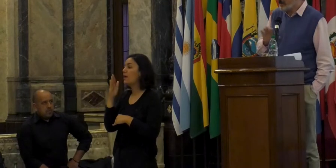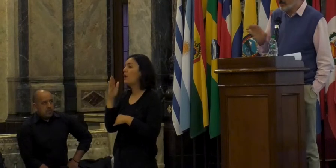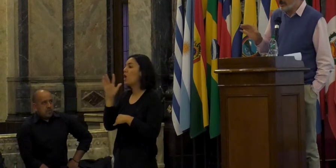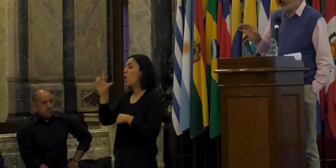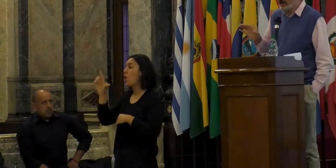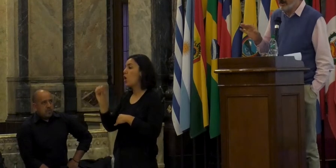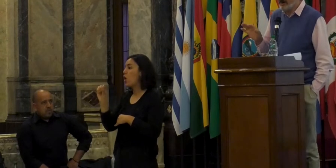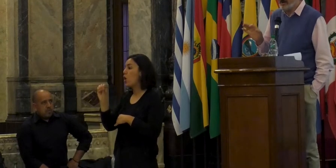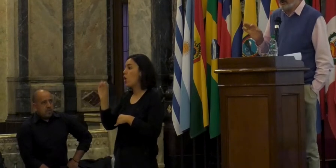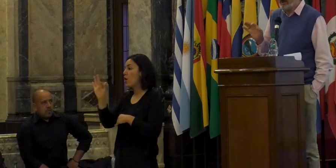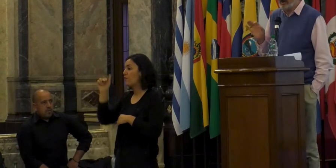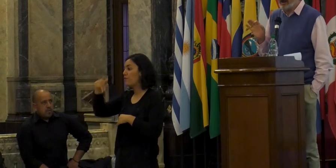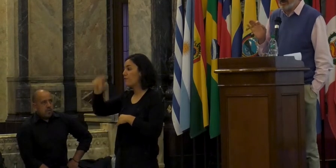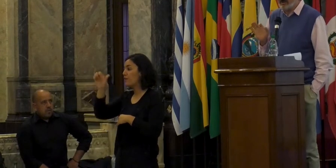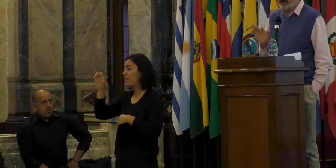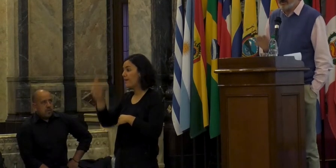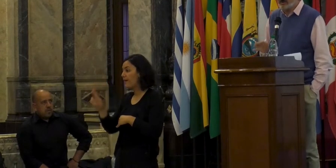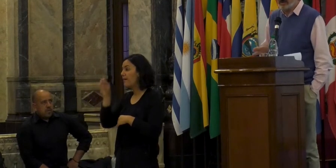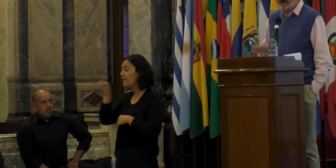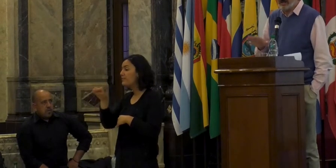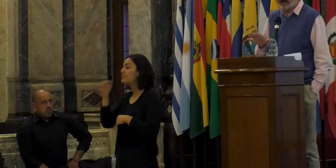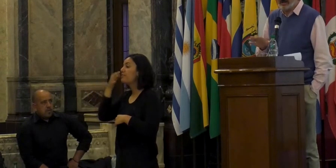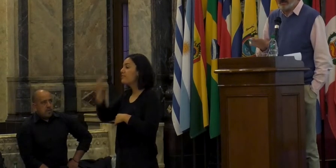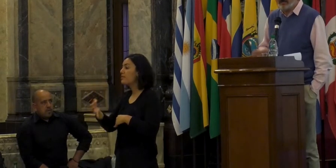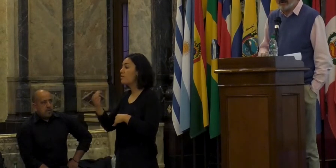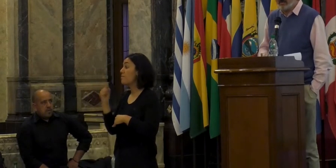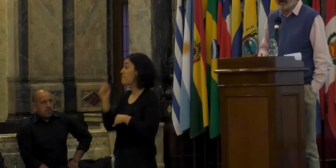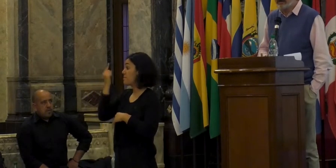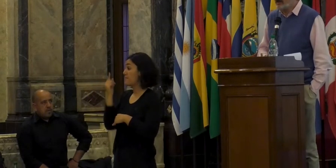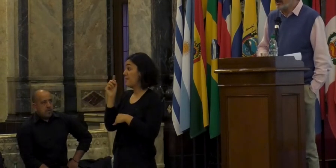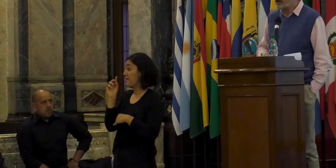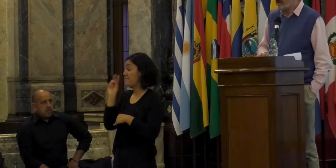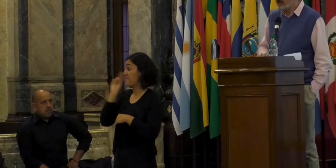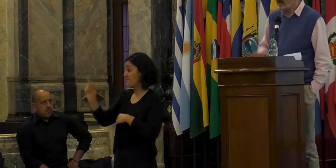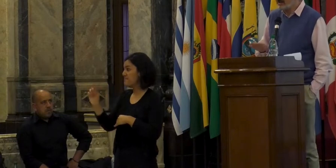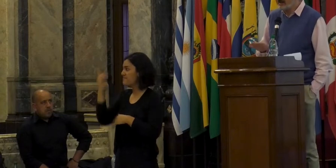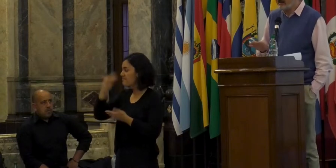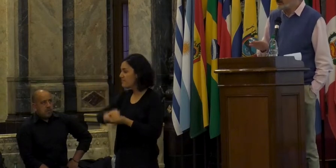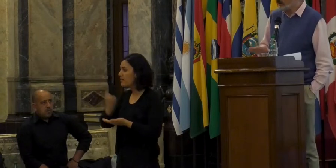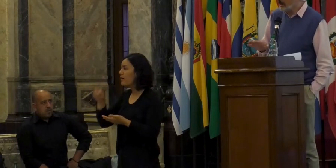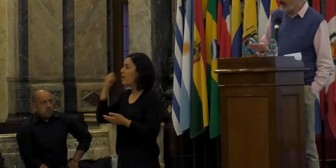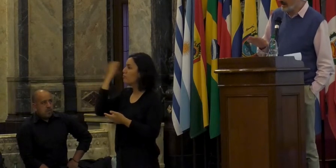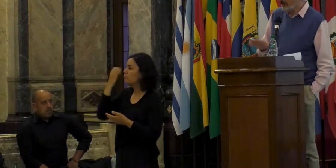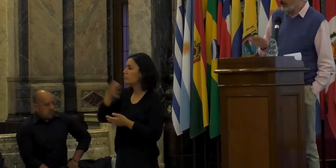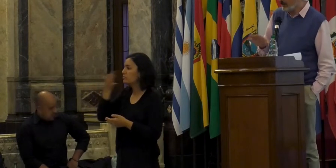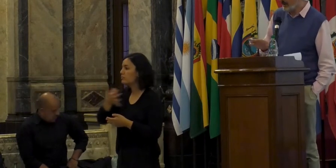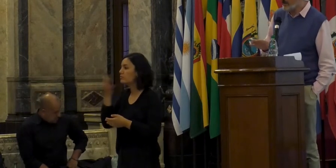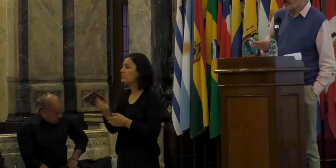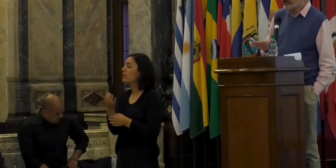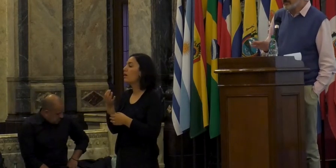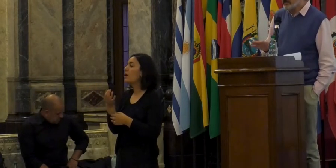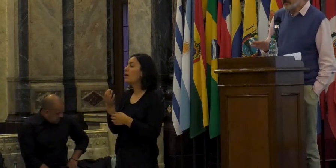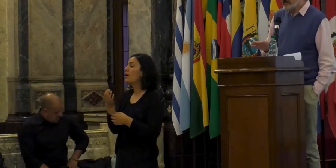es maravilloso. La primera vez que le escuché era la conferencia magistral de la Sociedad de Etnología y